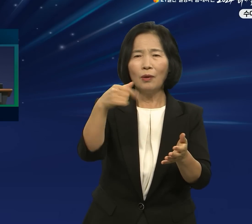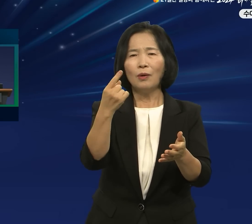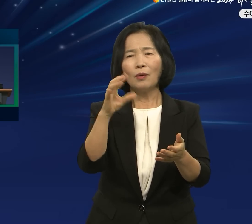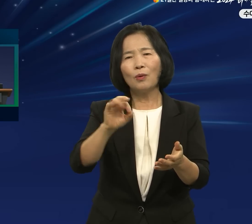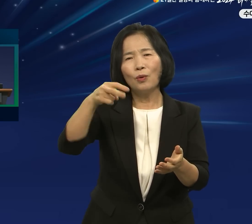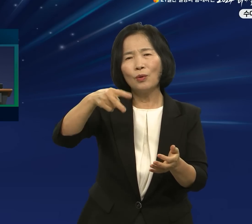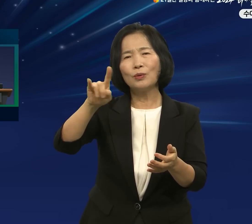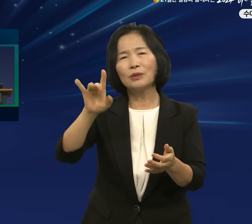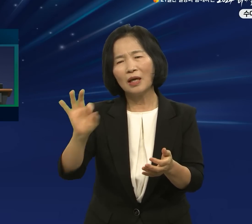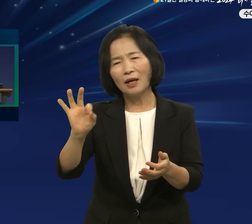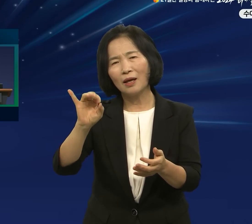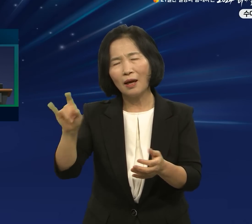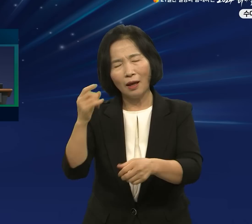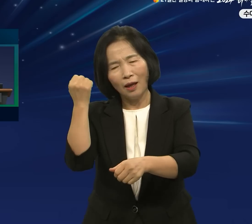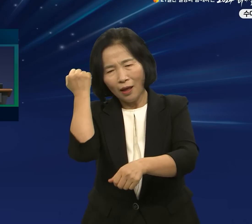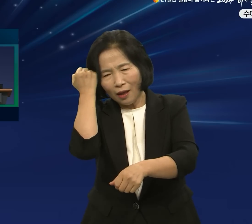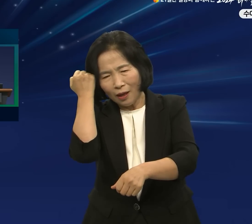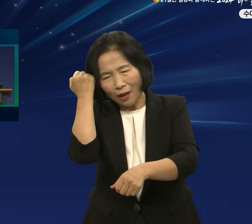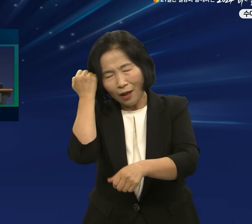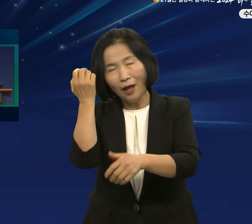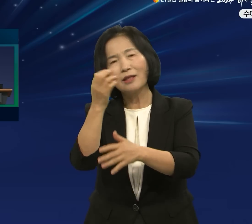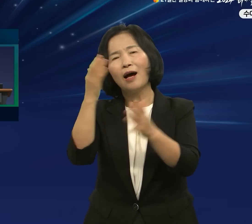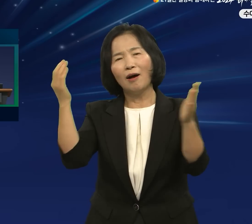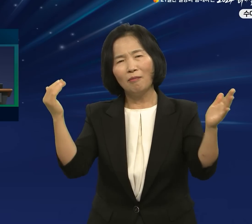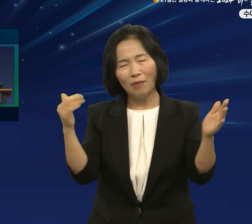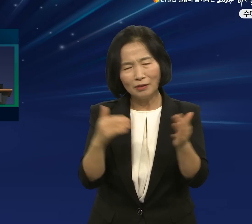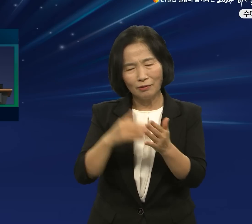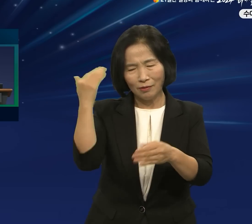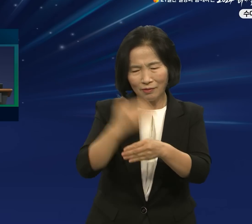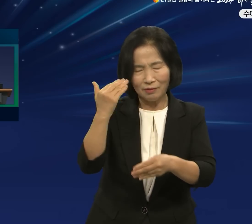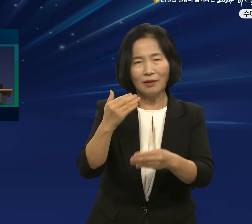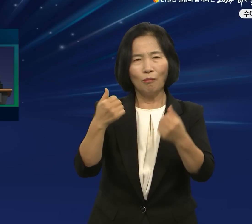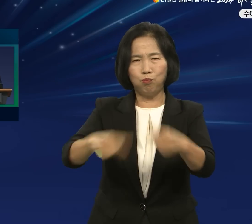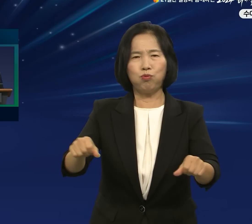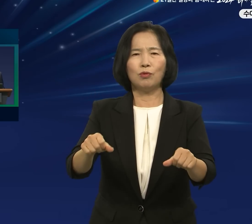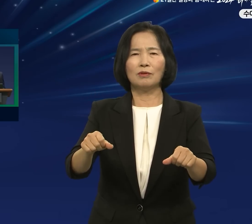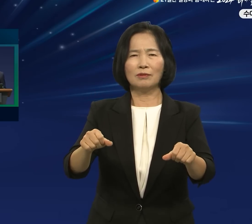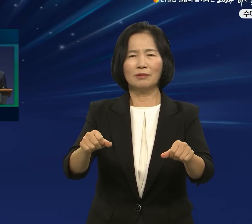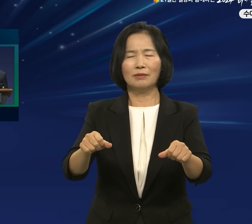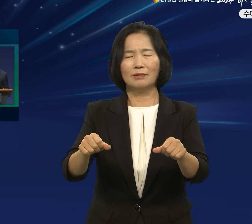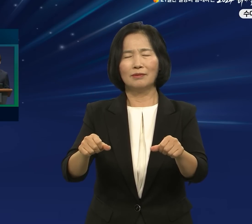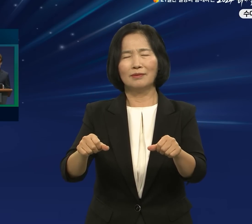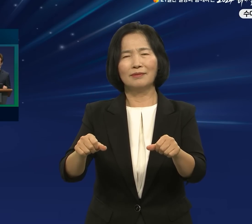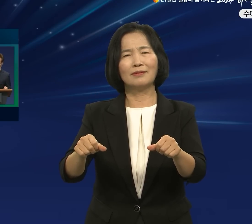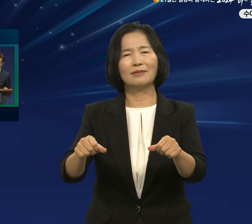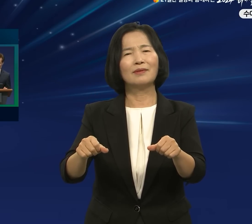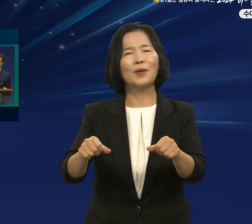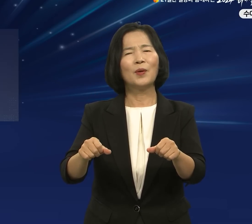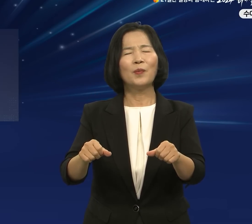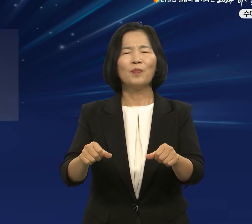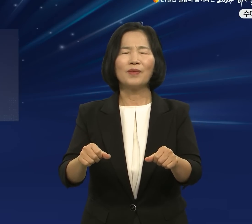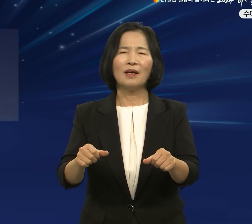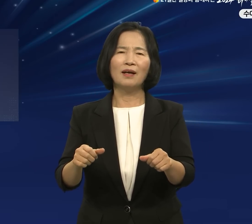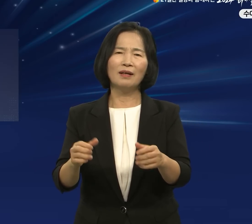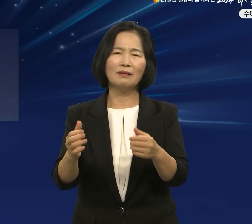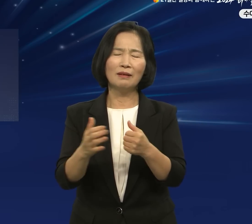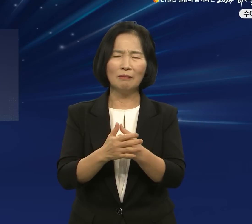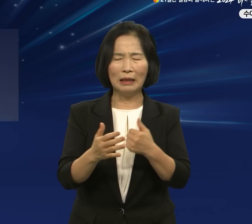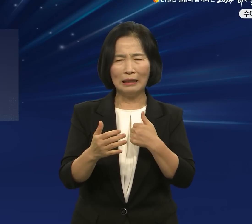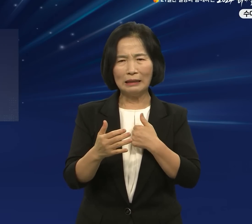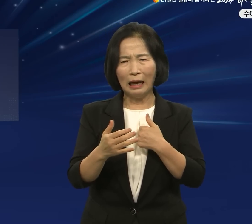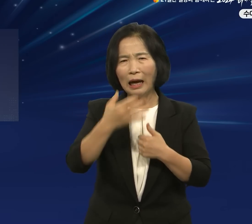수증기를 내뿜으며 그의 삶을 마쳤습니다. 보일러가 성도와 저의 힘듦을